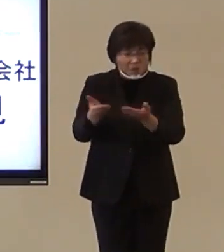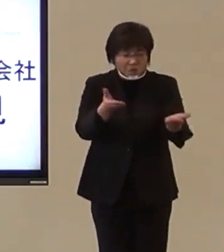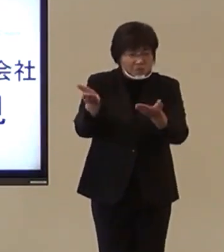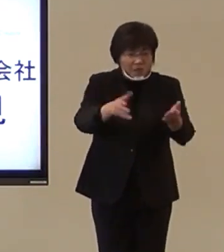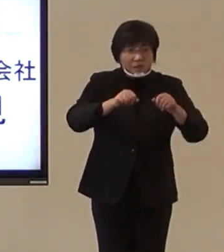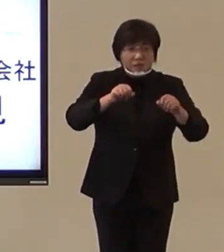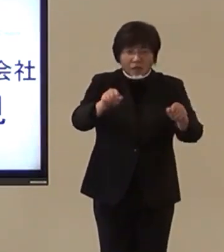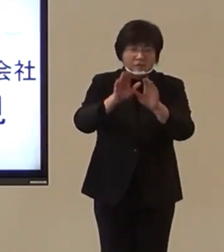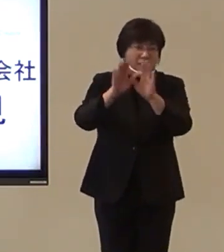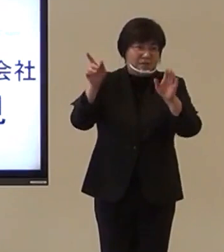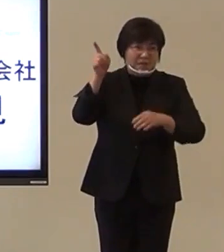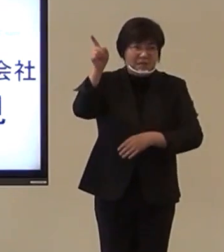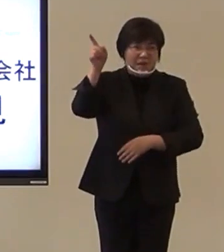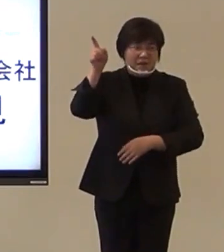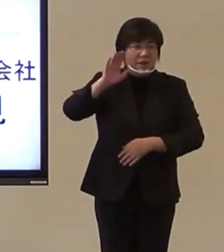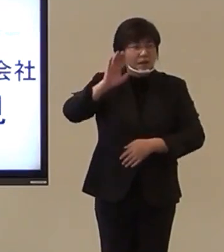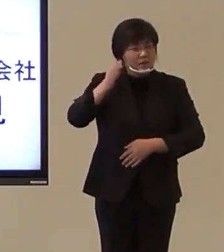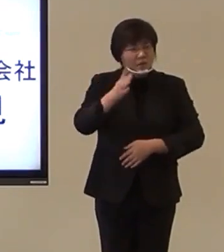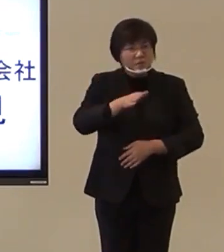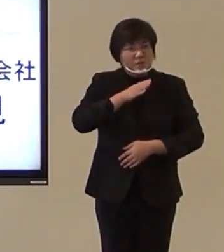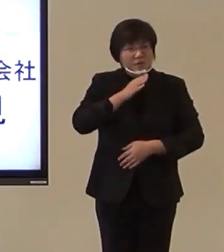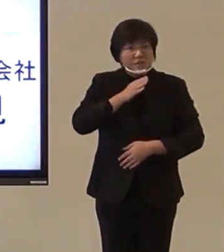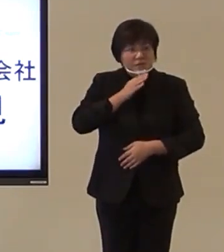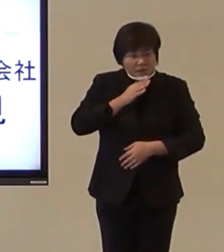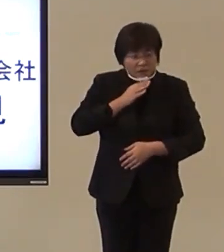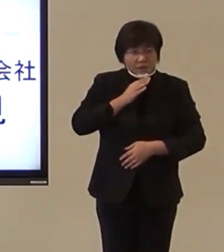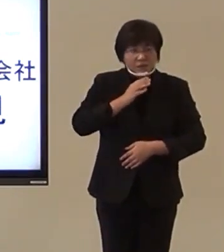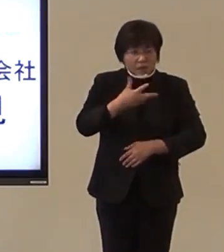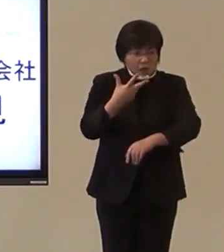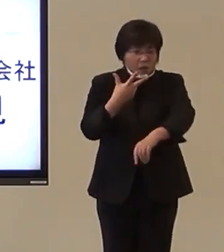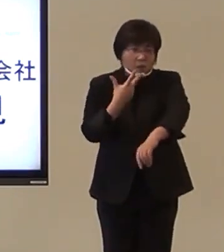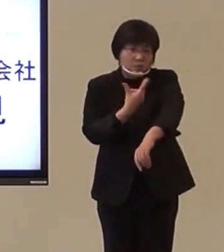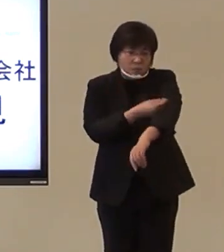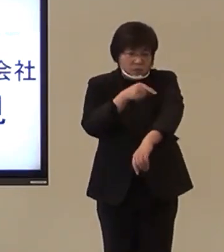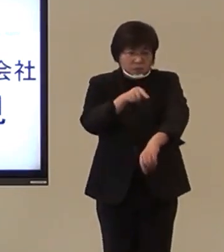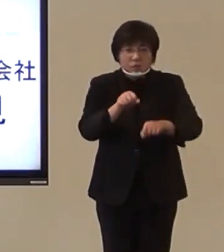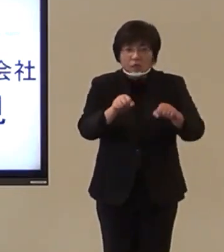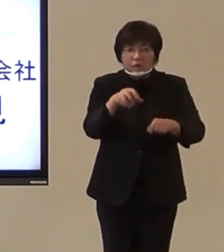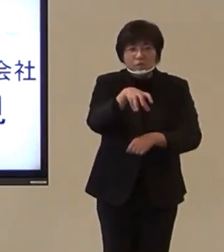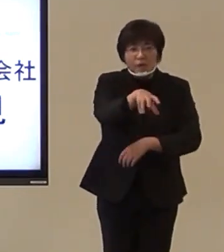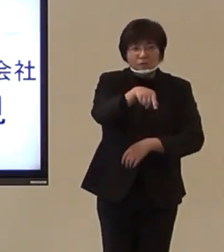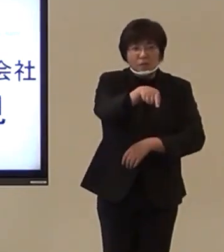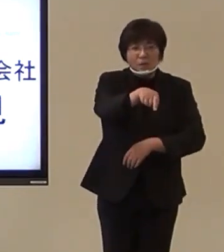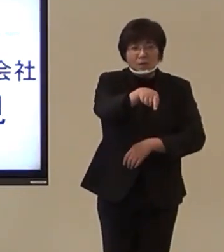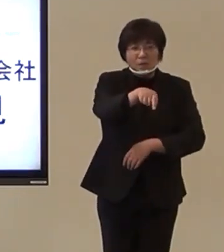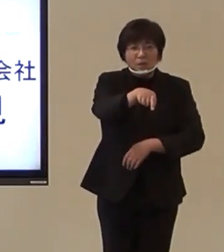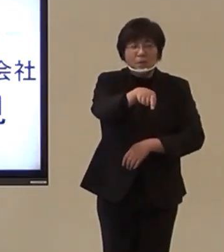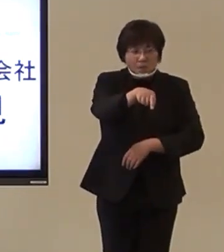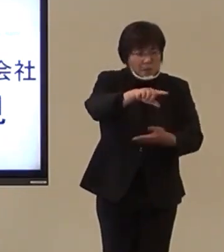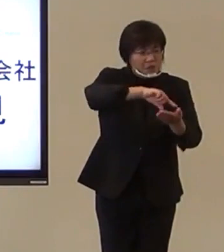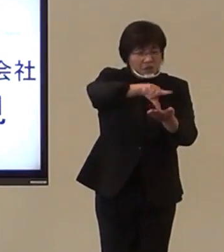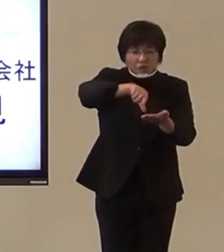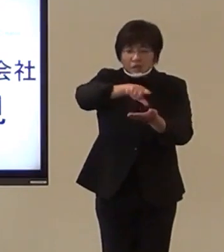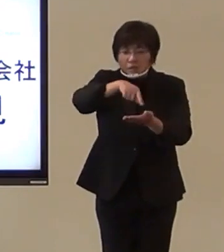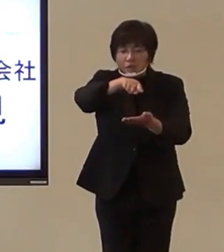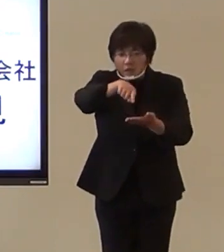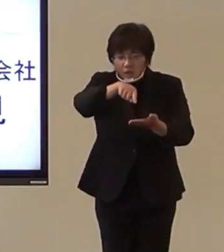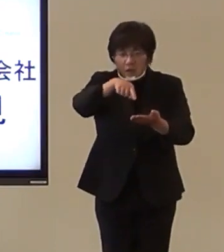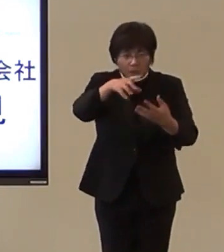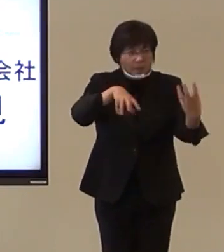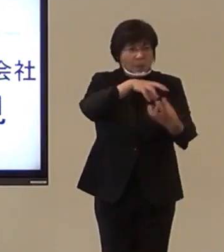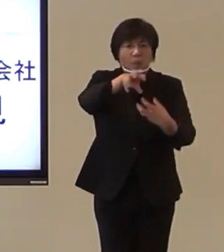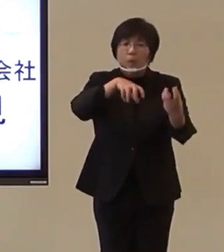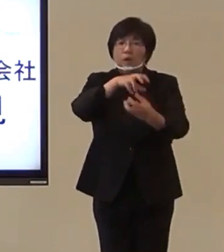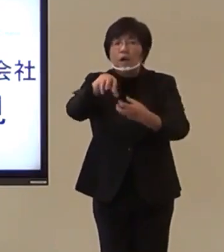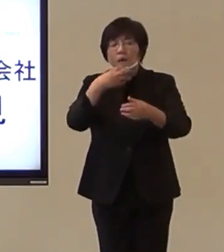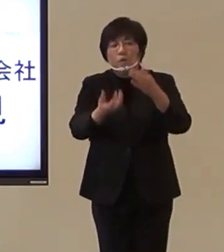も実際にそこの扱うところ、ここについては混乱が起きていると言っても過